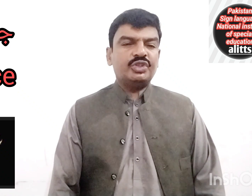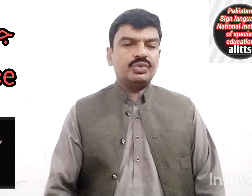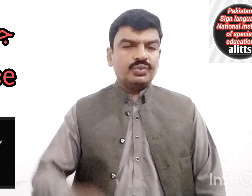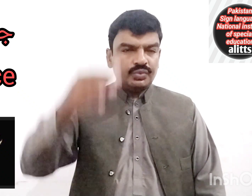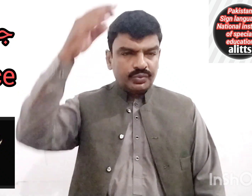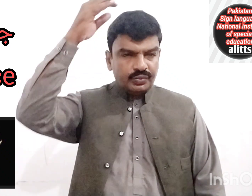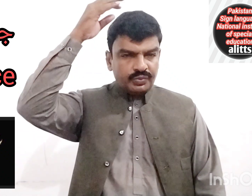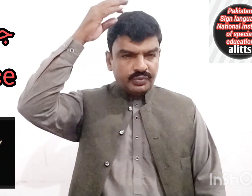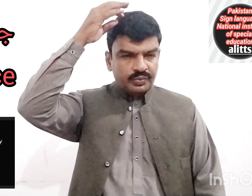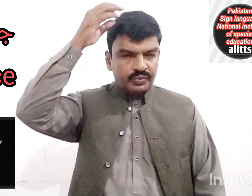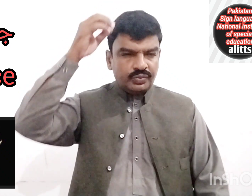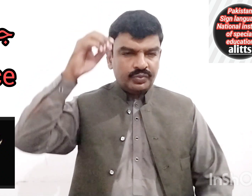जूं,